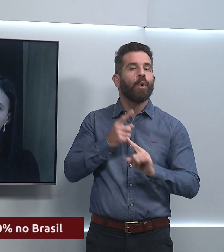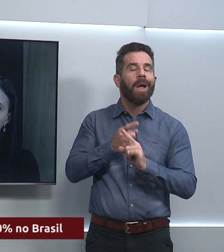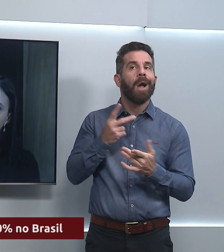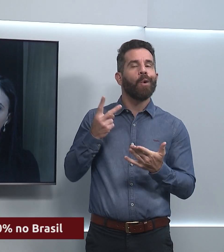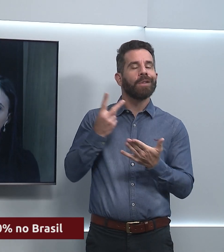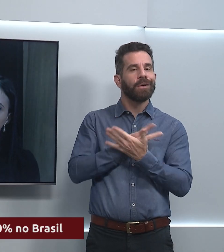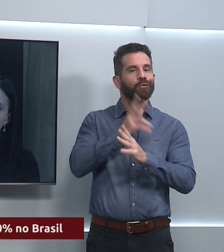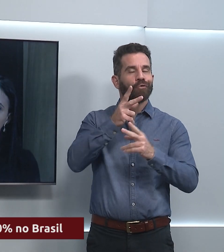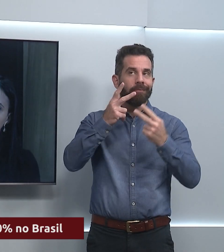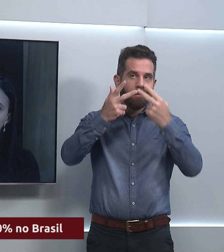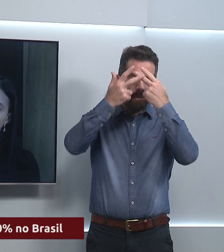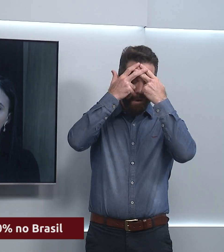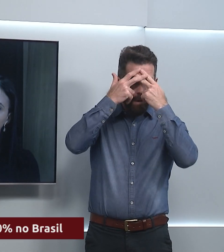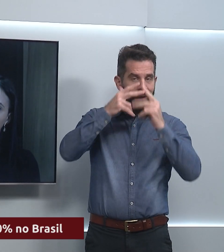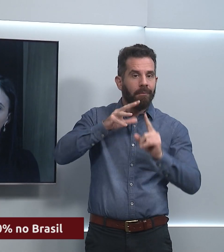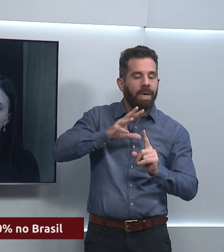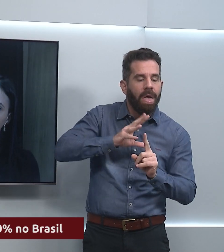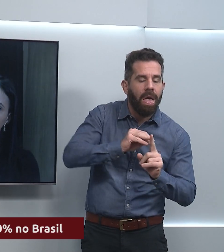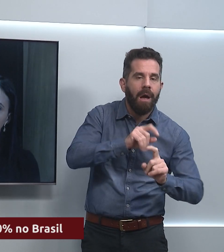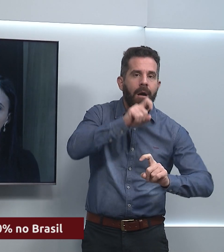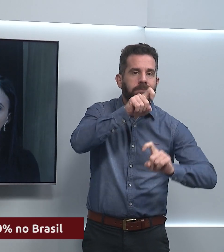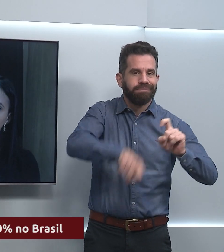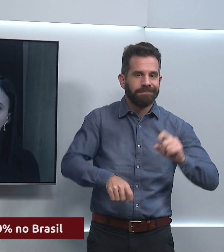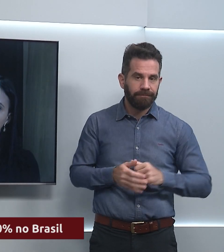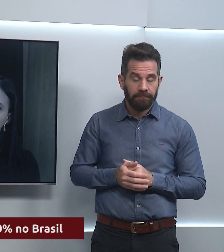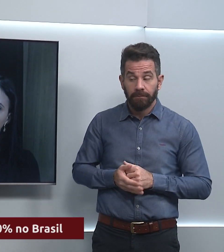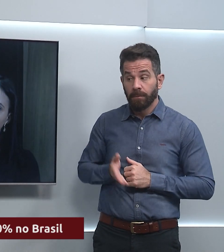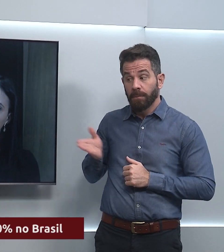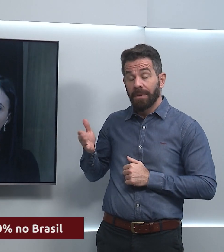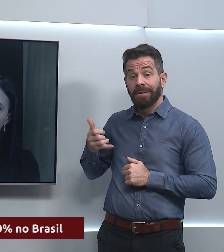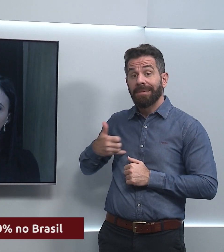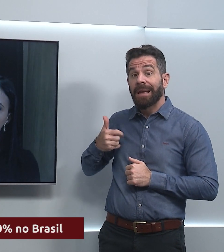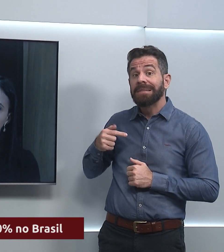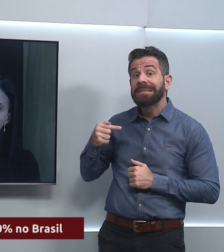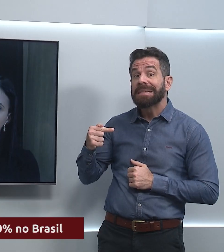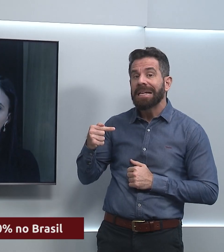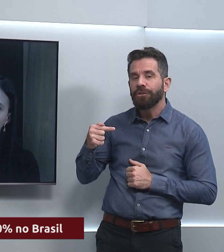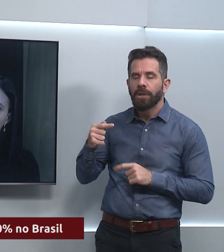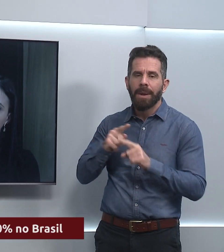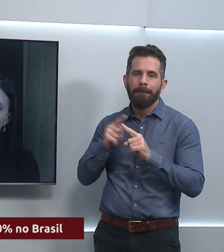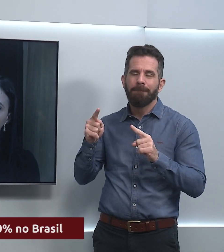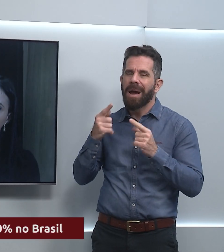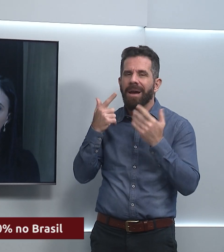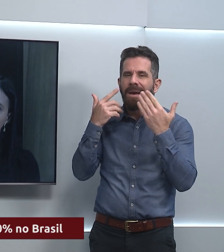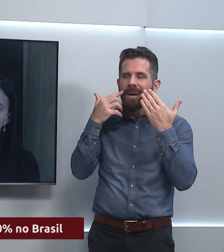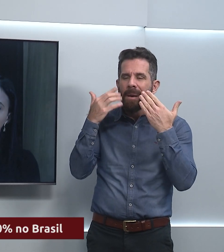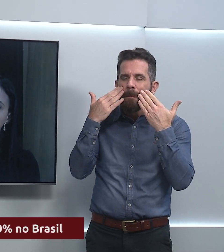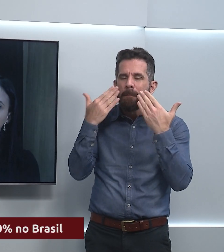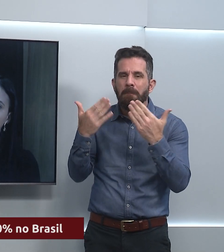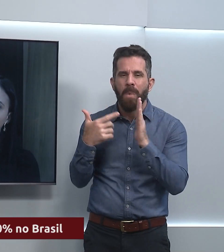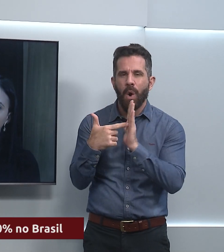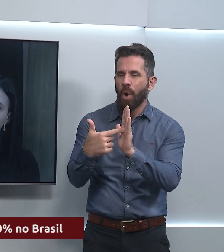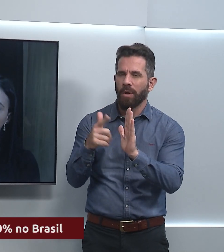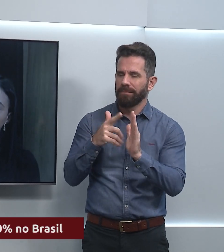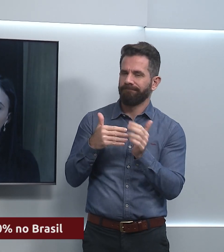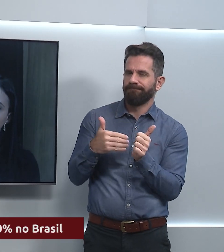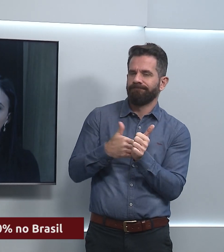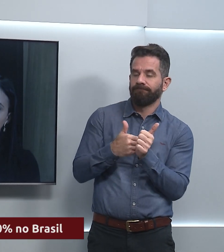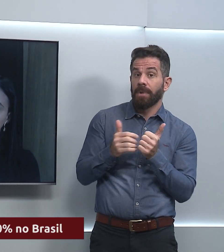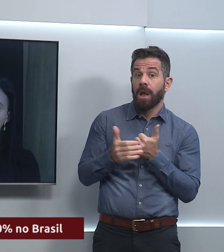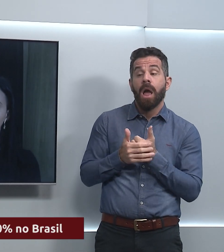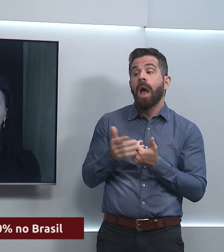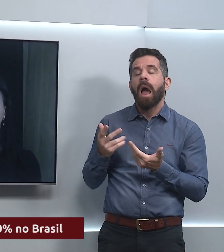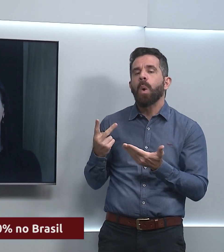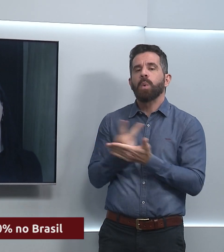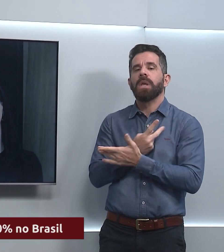além do tempo. Desde os 7 anos, essa mulher, que terá a identidade preservada, foi vítima de violência